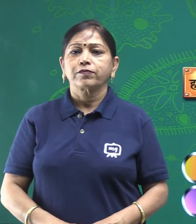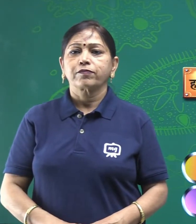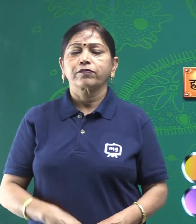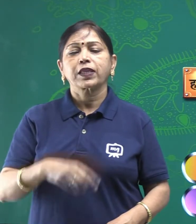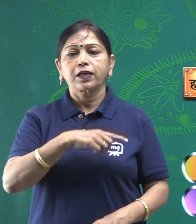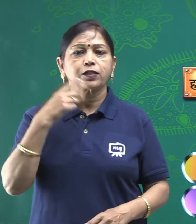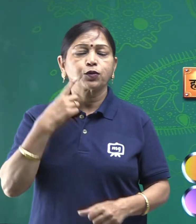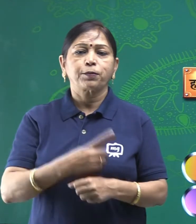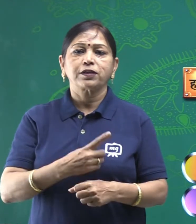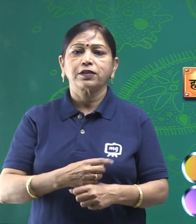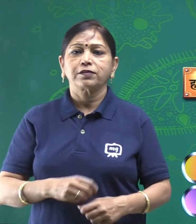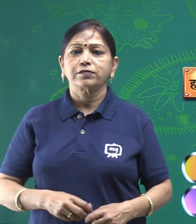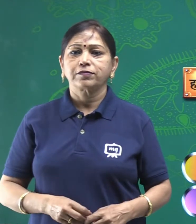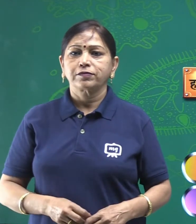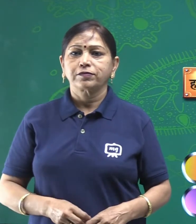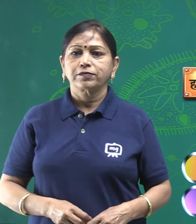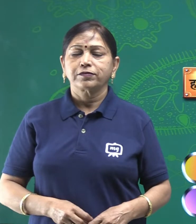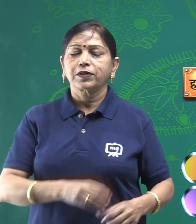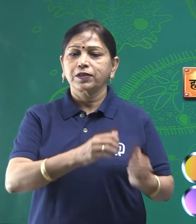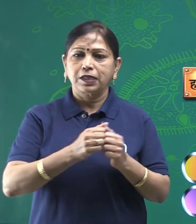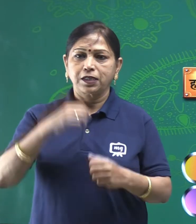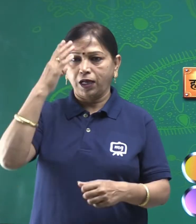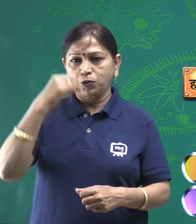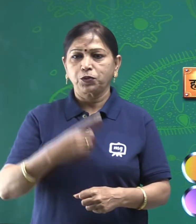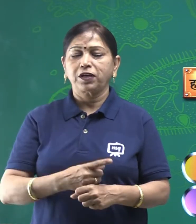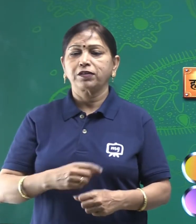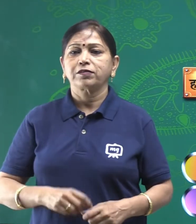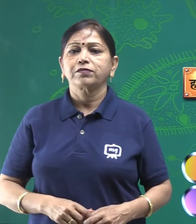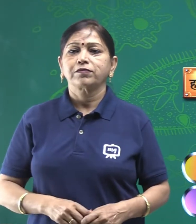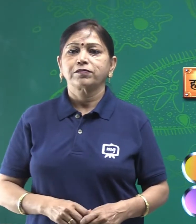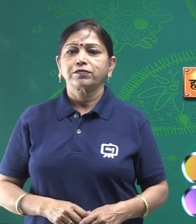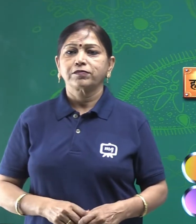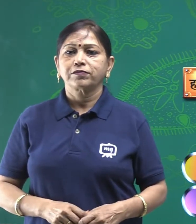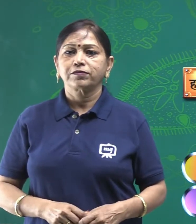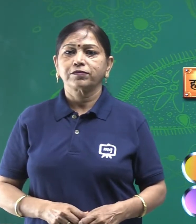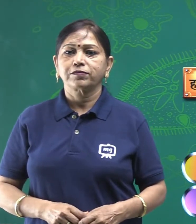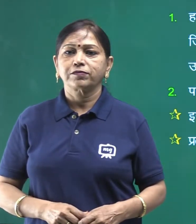महेंद्र कुमार जैन, मेरे साथ अंजू रानी।